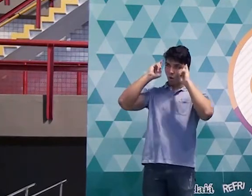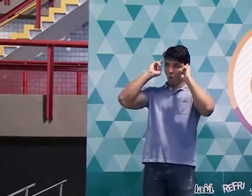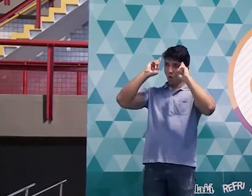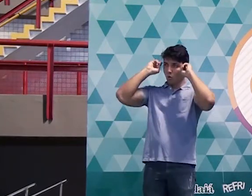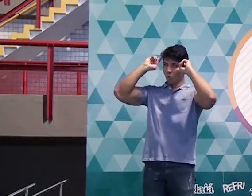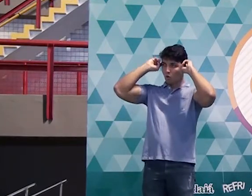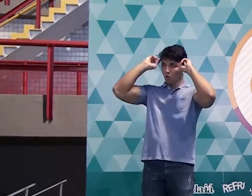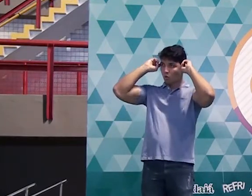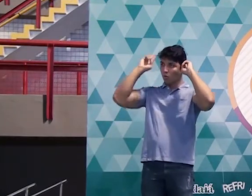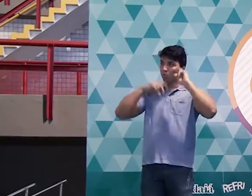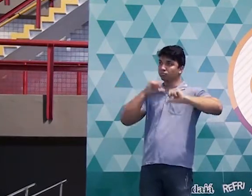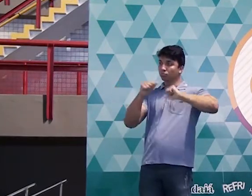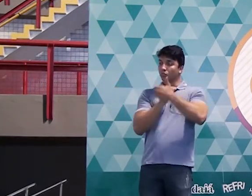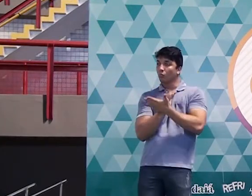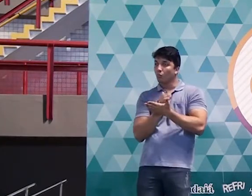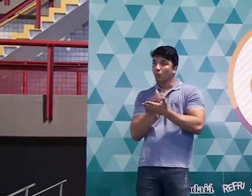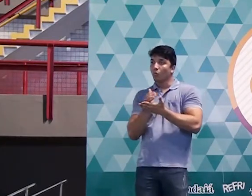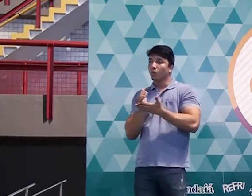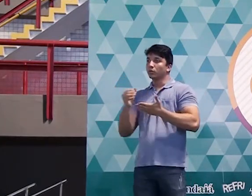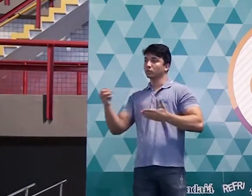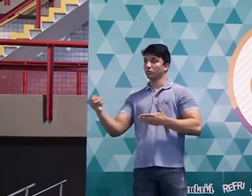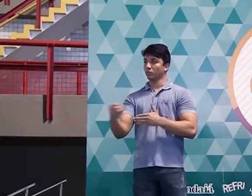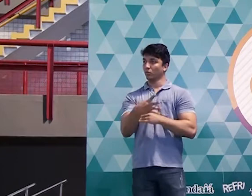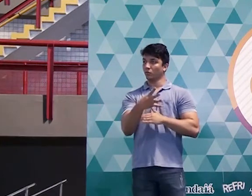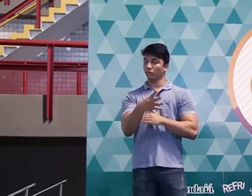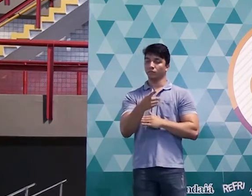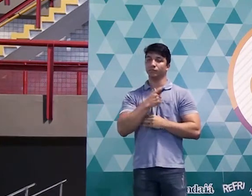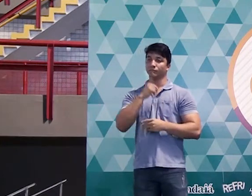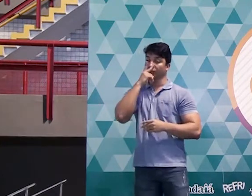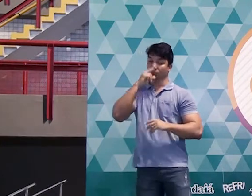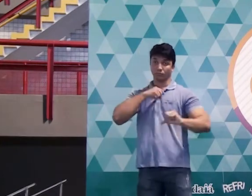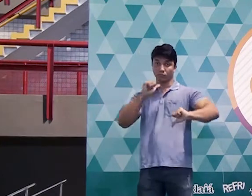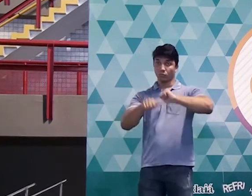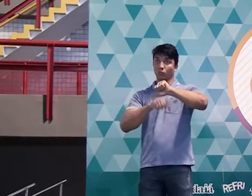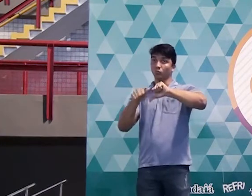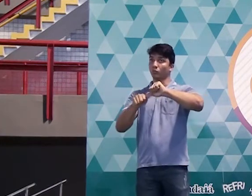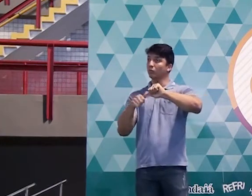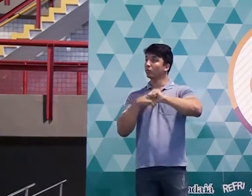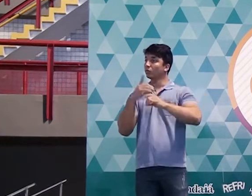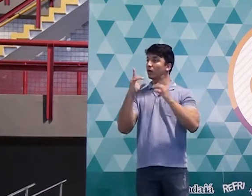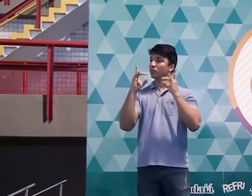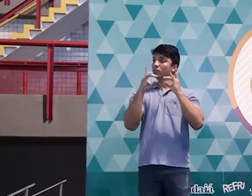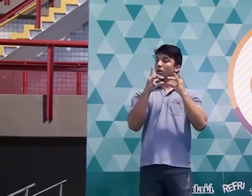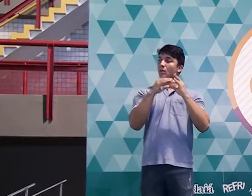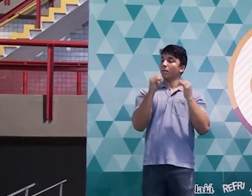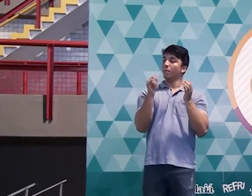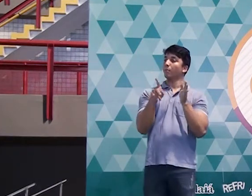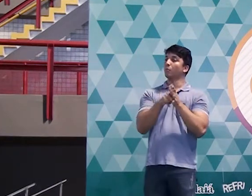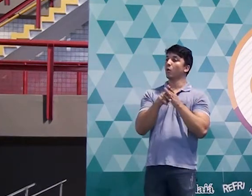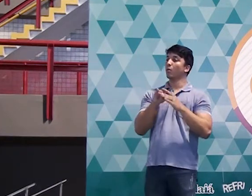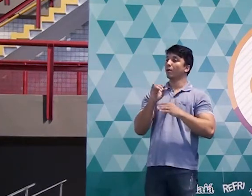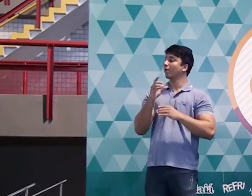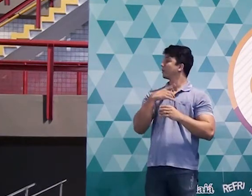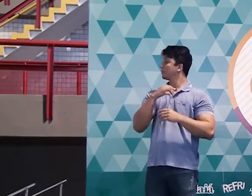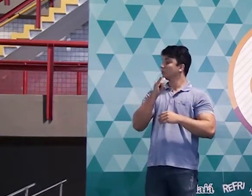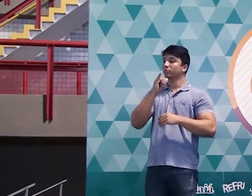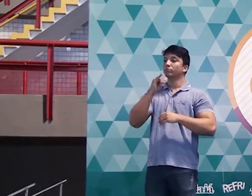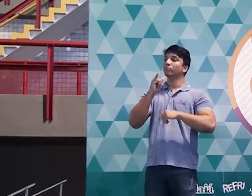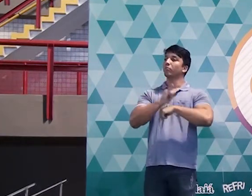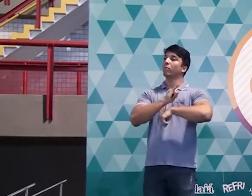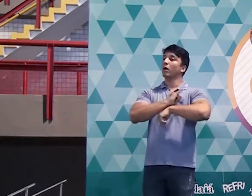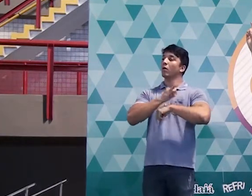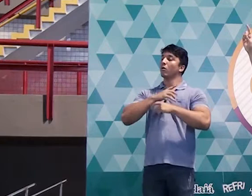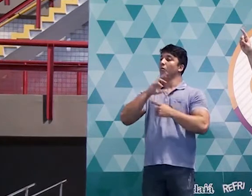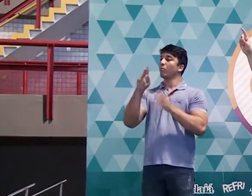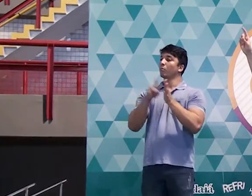está entrando na Idade Moderna. A transição entre o Império Romano, que foi nossa última aula,